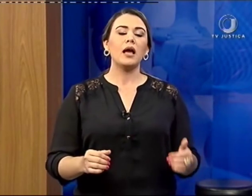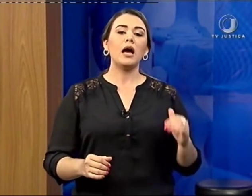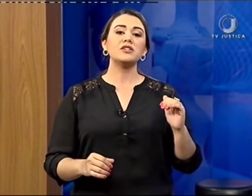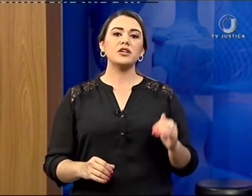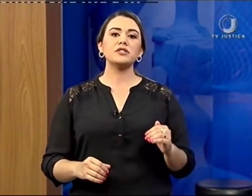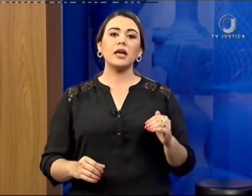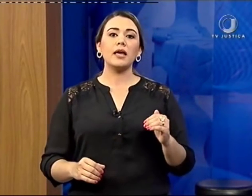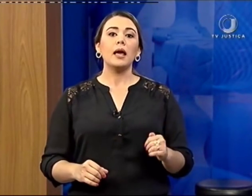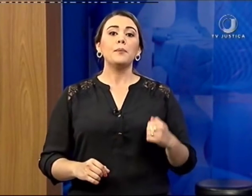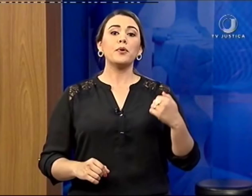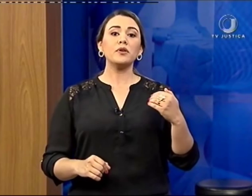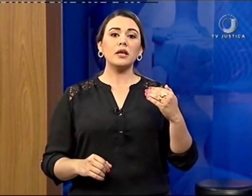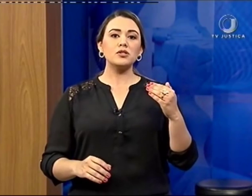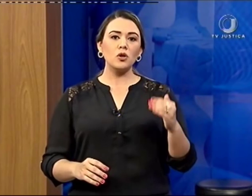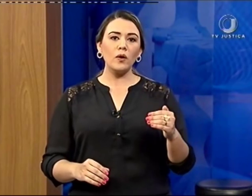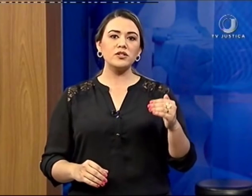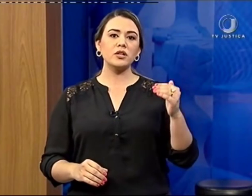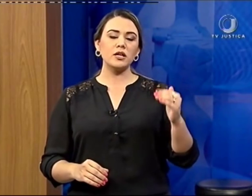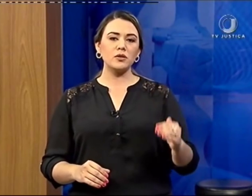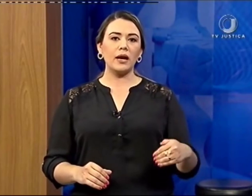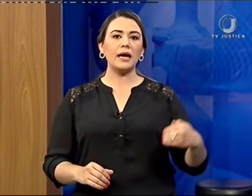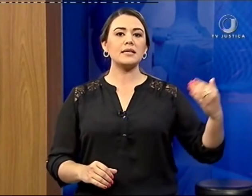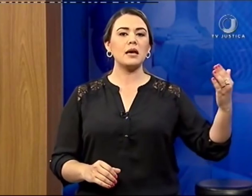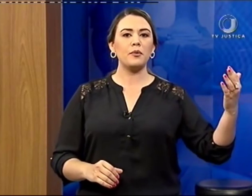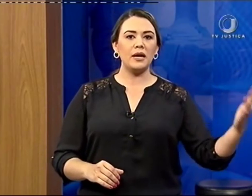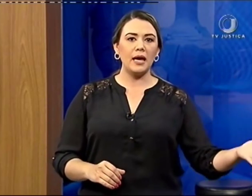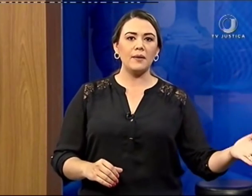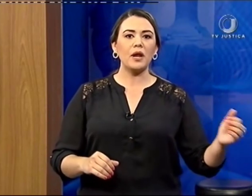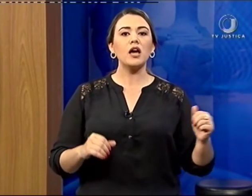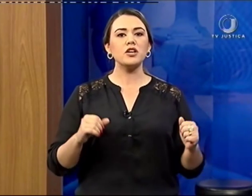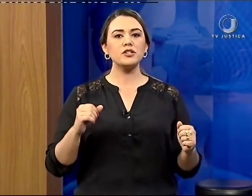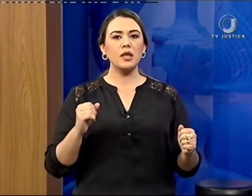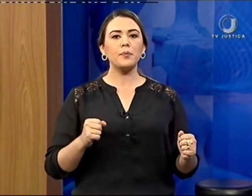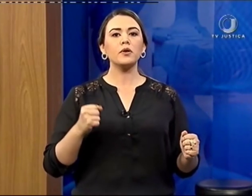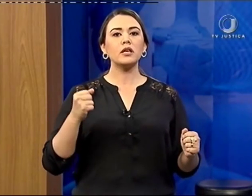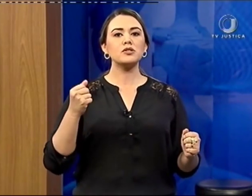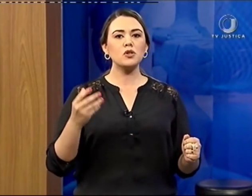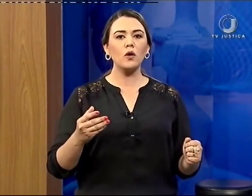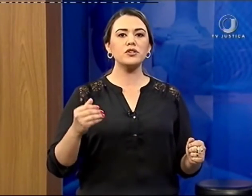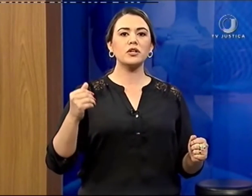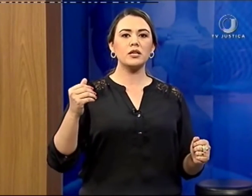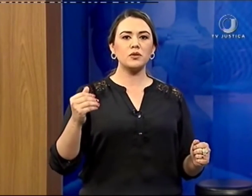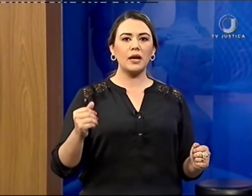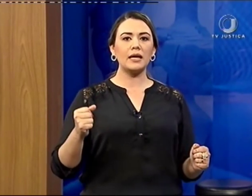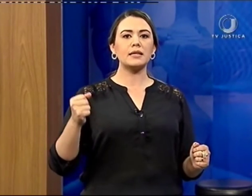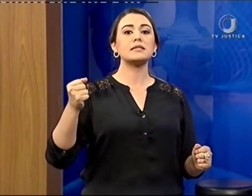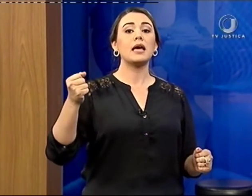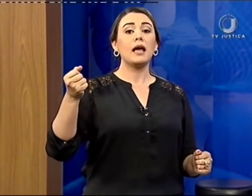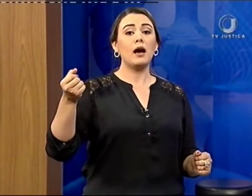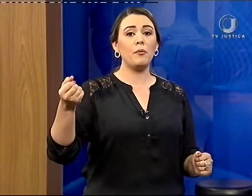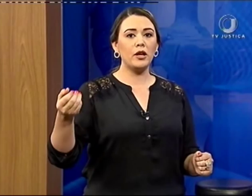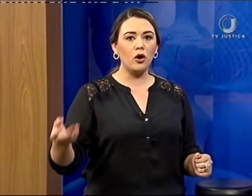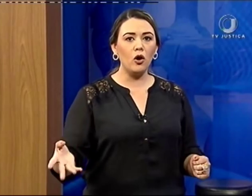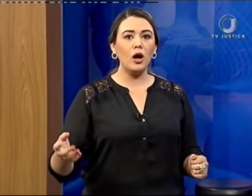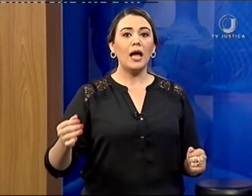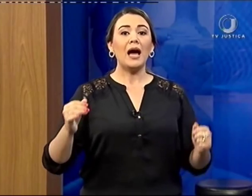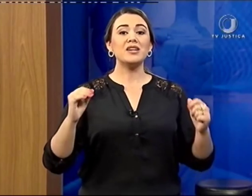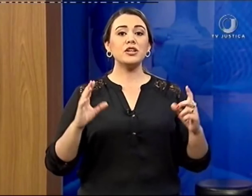a gente tem proteções direcionadas à mulher, a gente tem proteções direcionadas ao menor, a gente